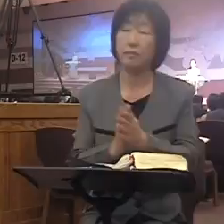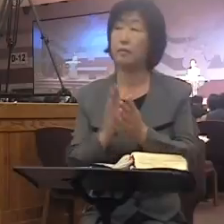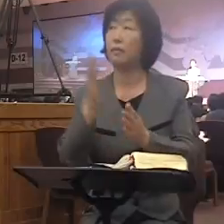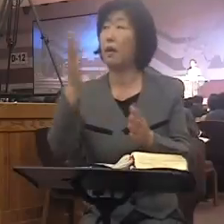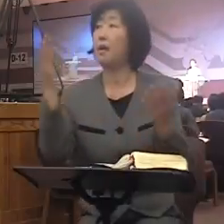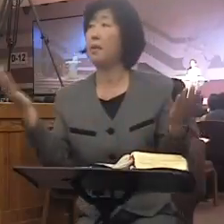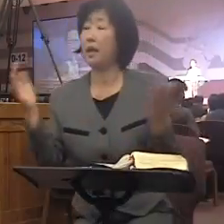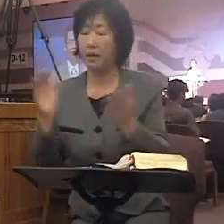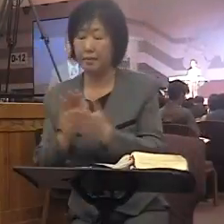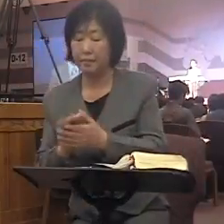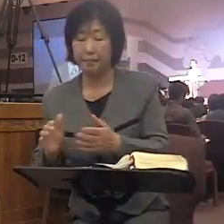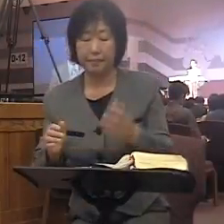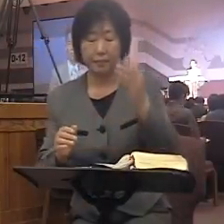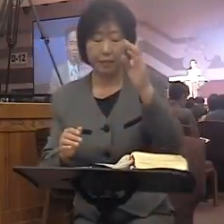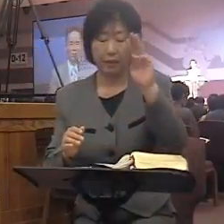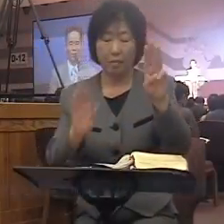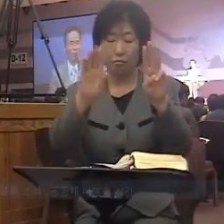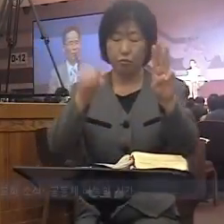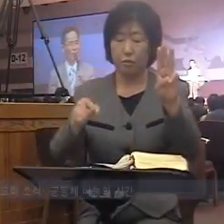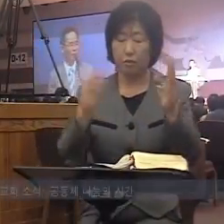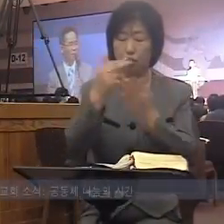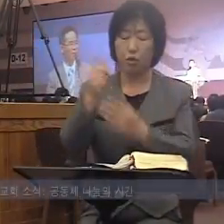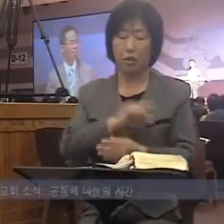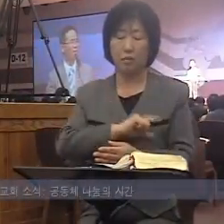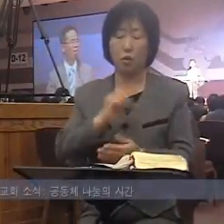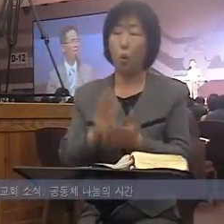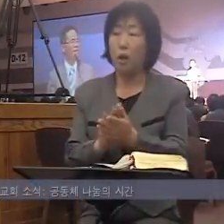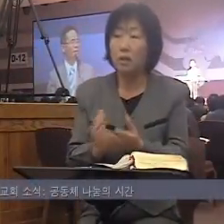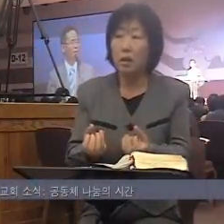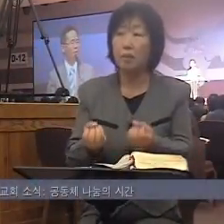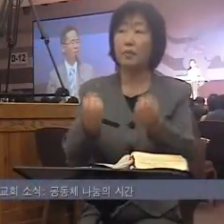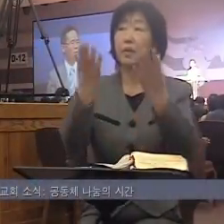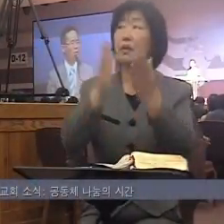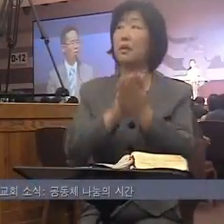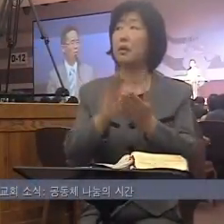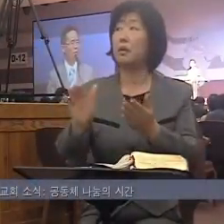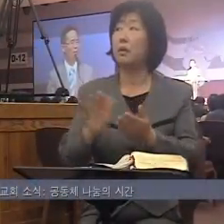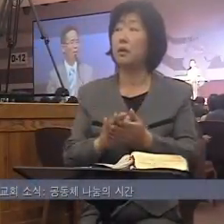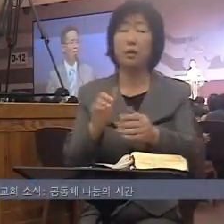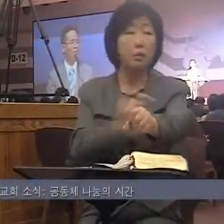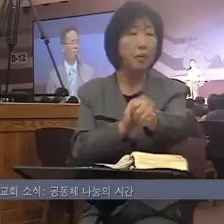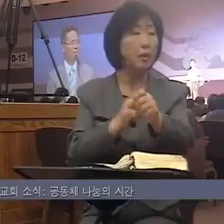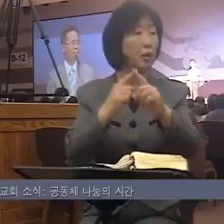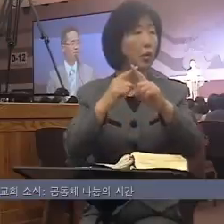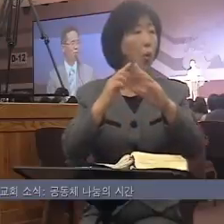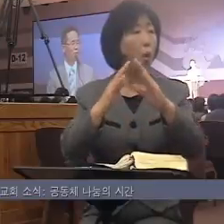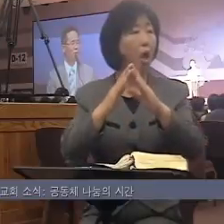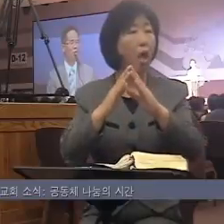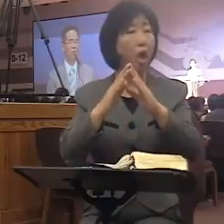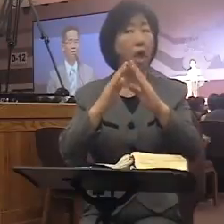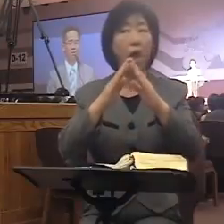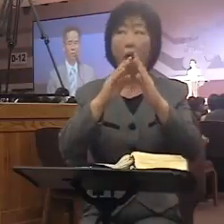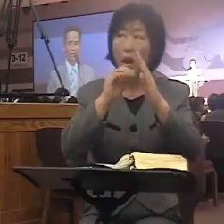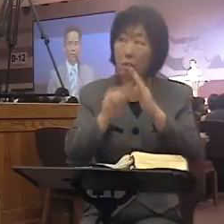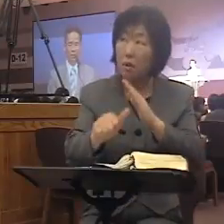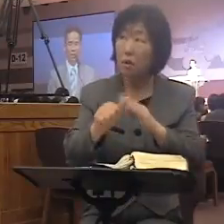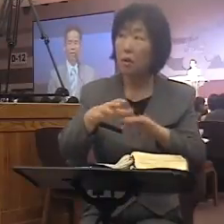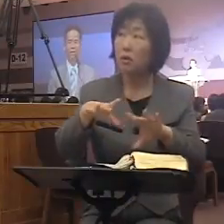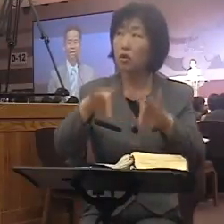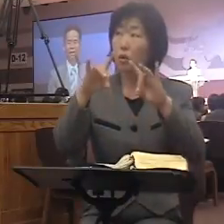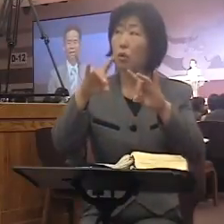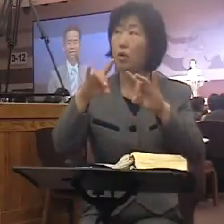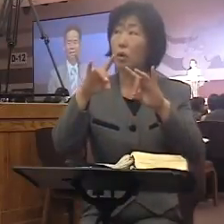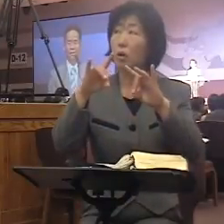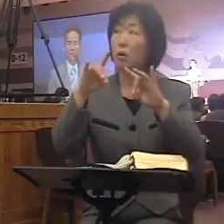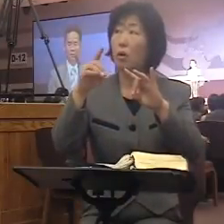할렐루야. 3부 예배 나오신 여러분, 우리 주님 이름으로 환영합니다. 특별히 오늘 저희 교회에 방문하시거나 처음 나오신 분이